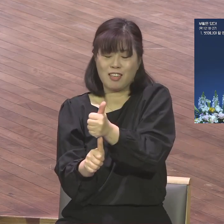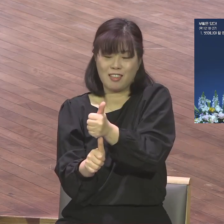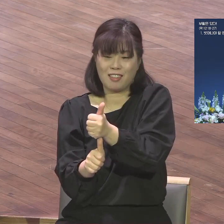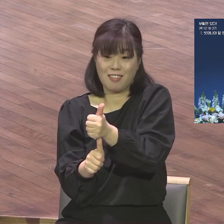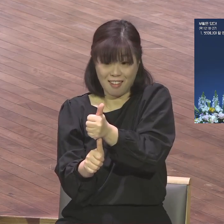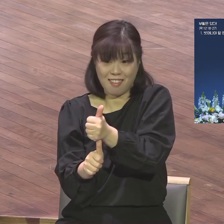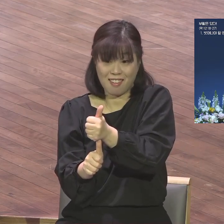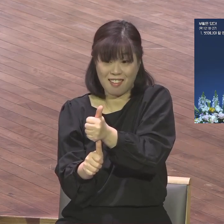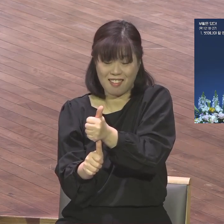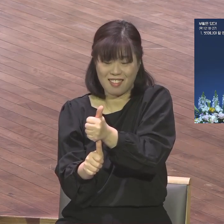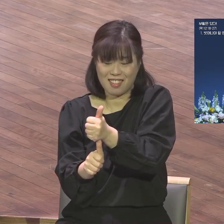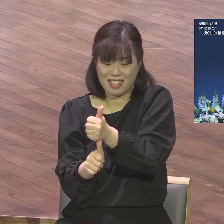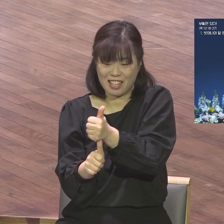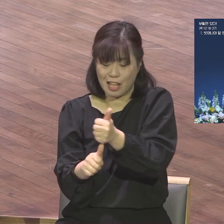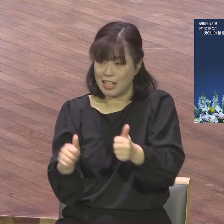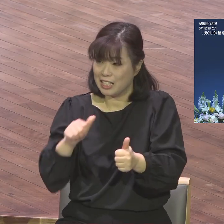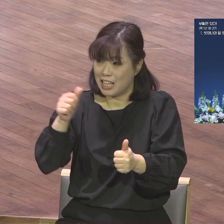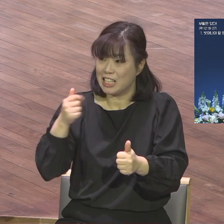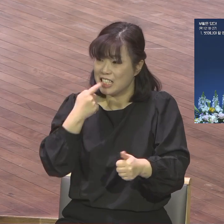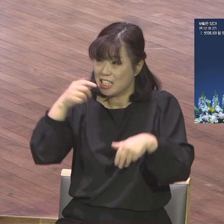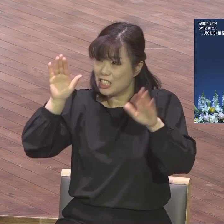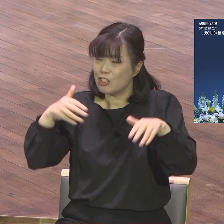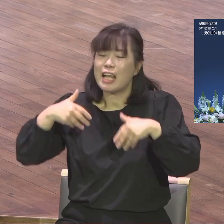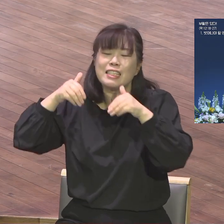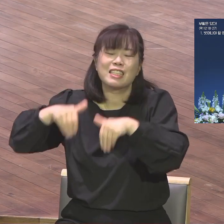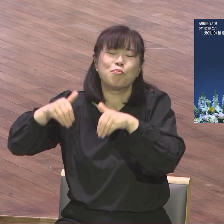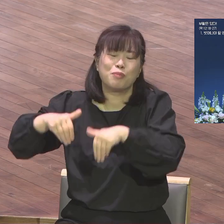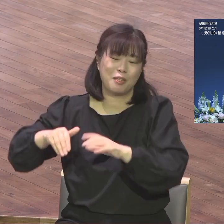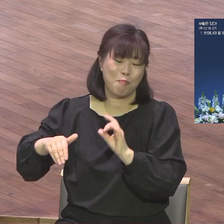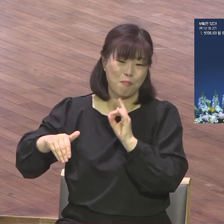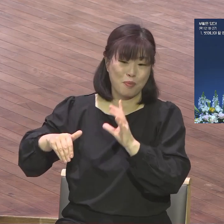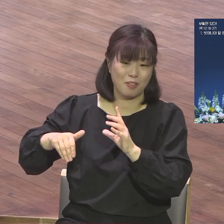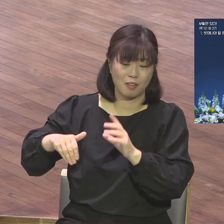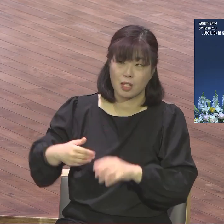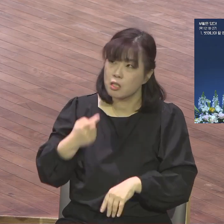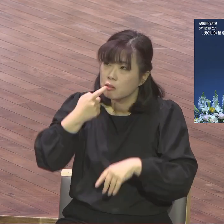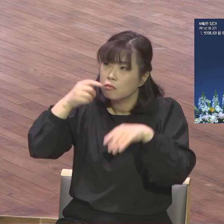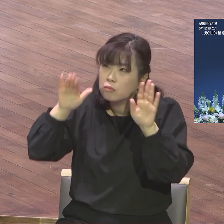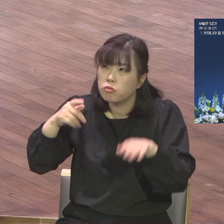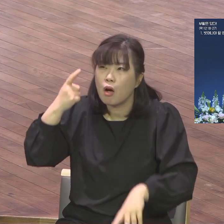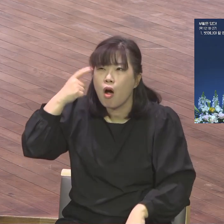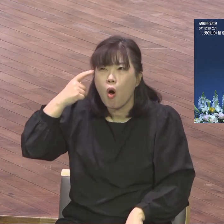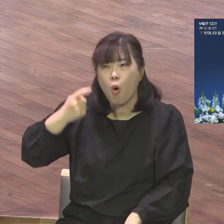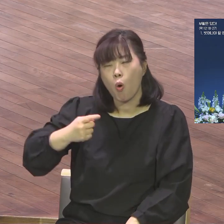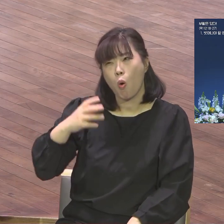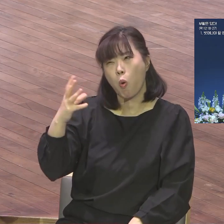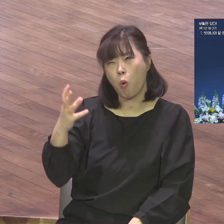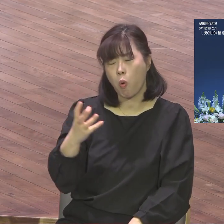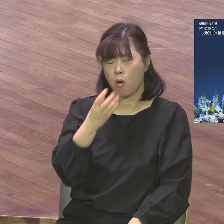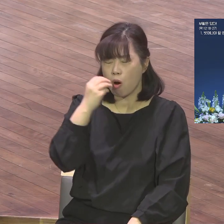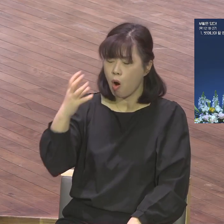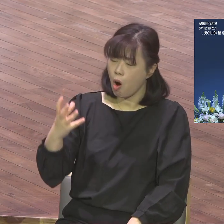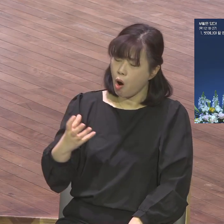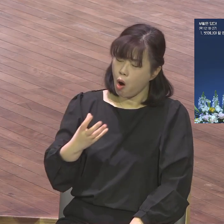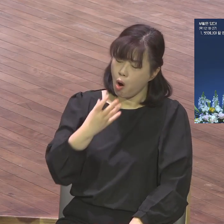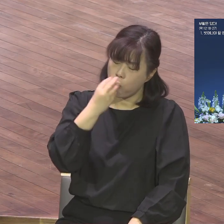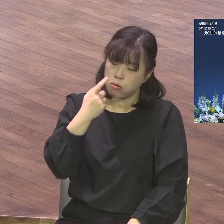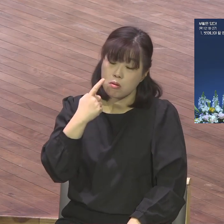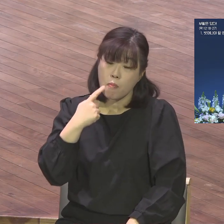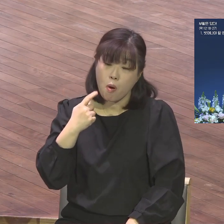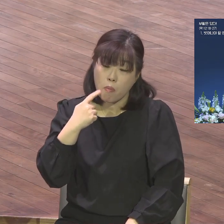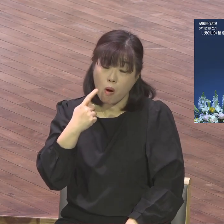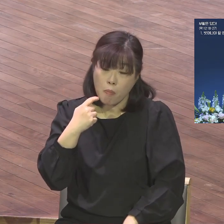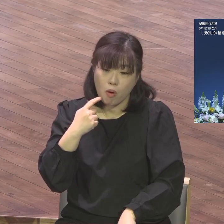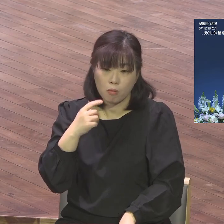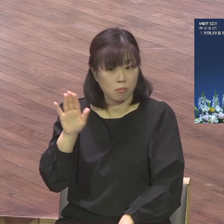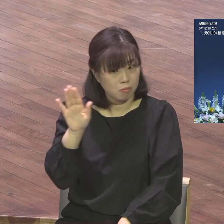천사보다. 천사가 얼마나 멋있습니까? 얼마나 우리가 부럽습니까? 그 위에 천사도 우리